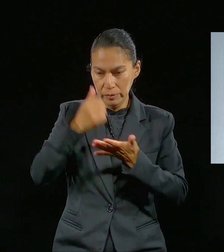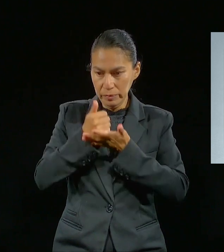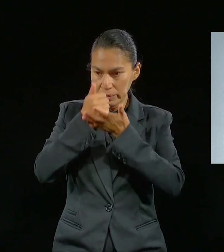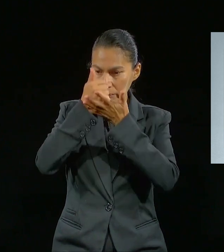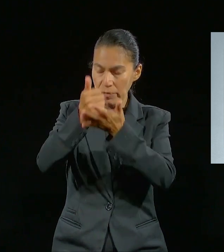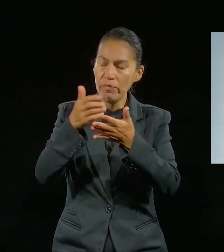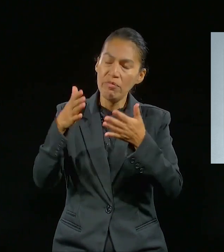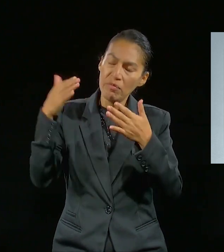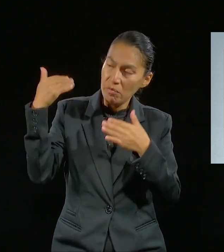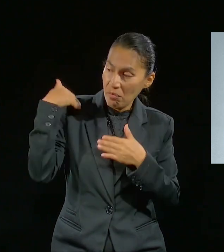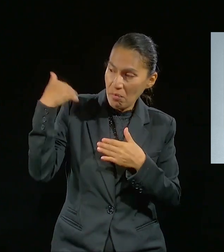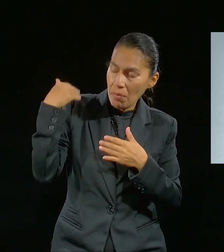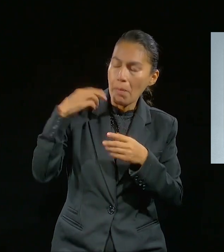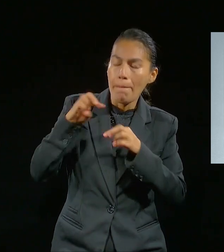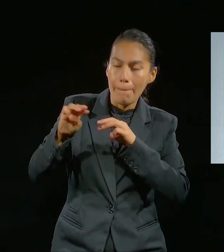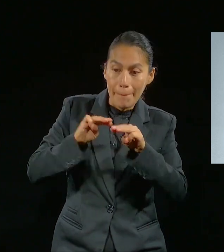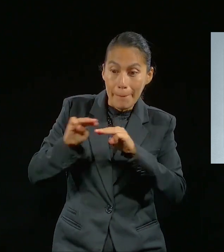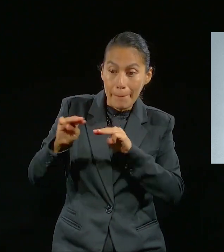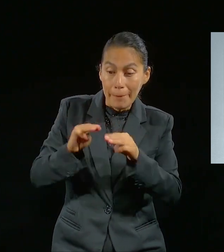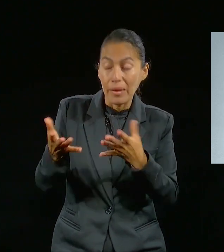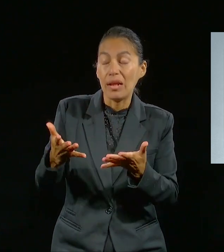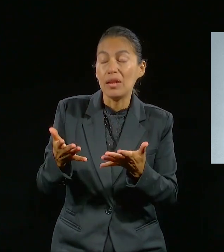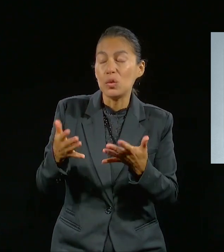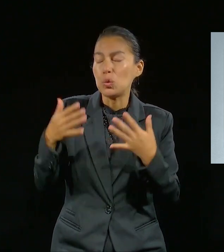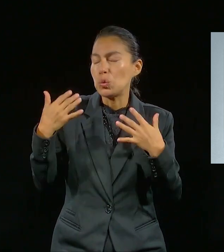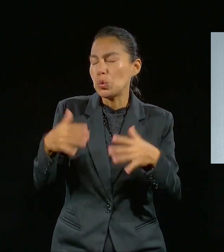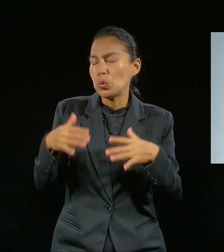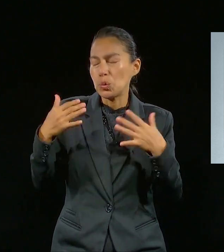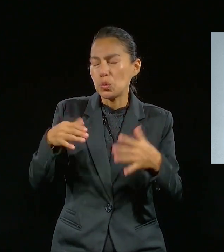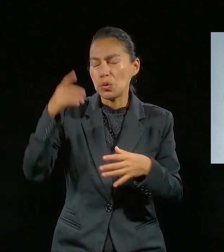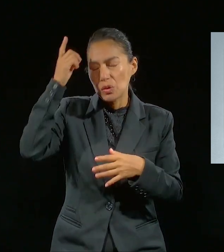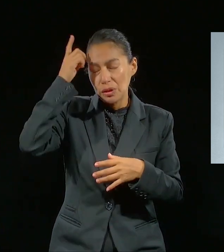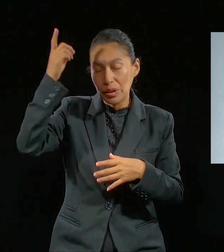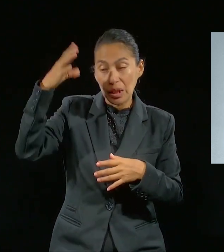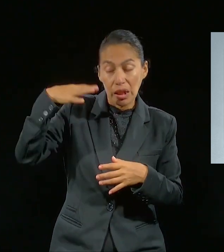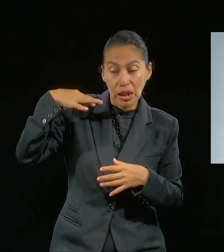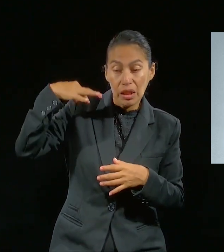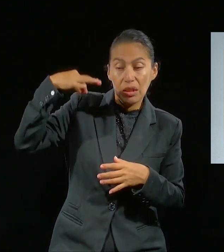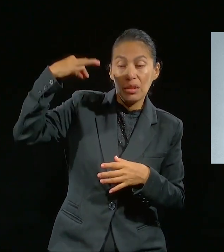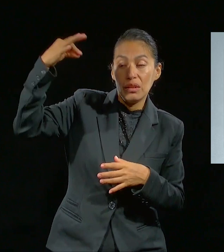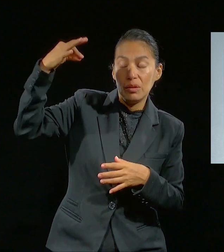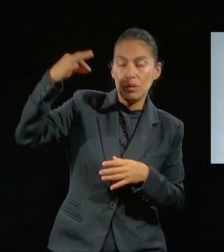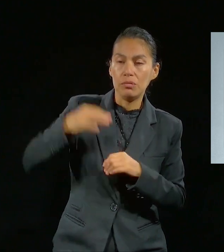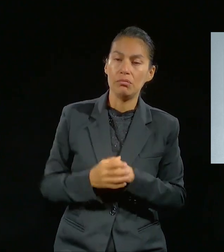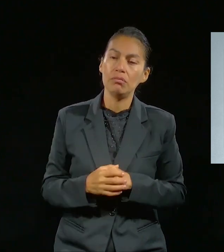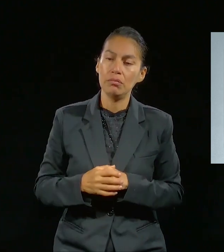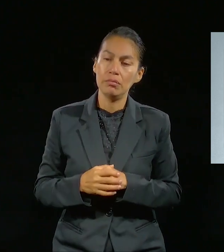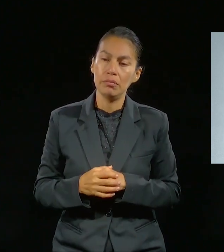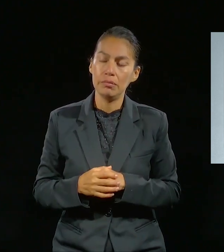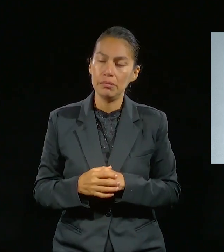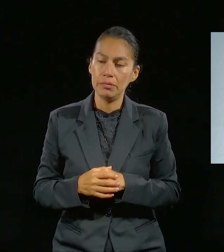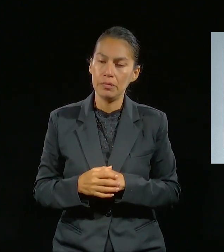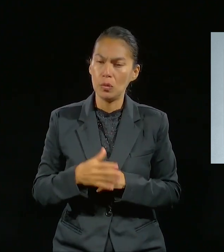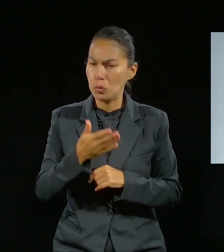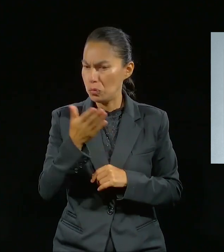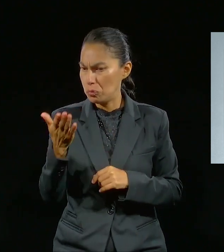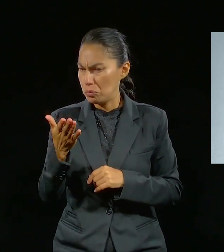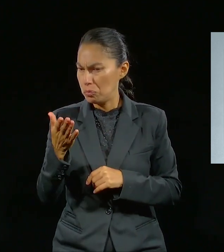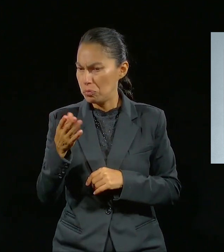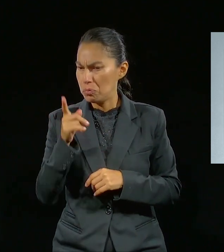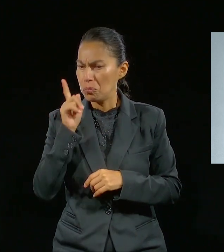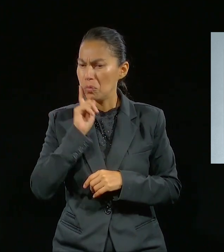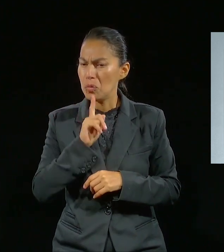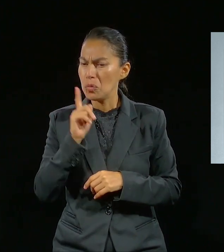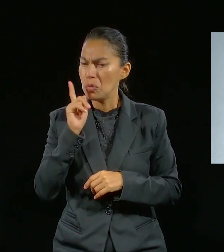vocación. Dios le ha llamado al ministerio, al santo, lo ha escogido. Usted es una